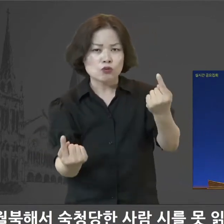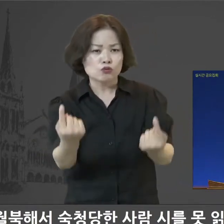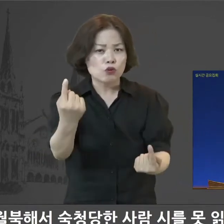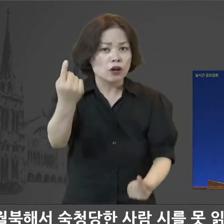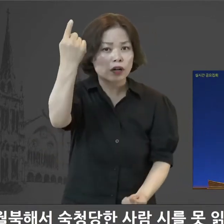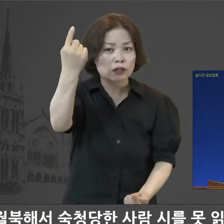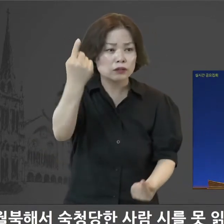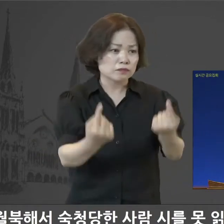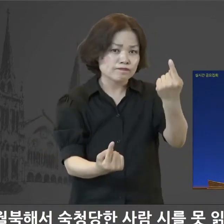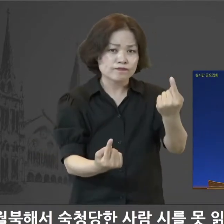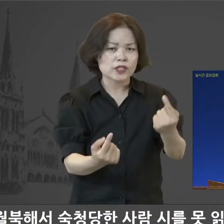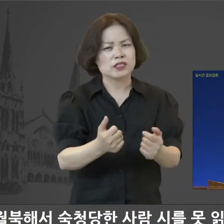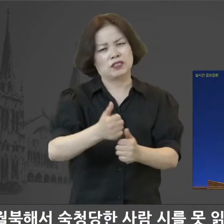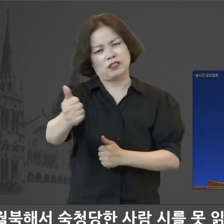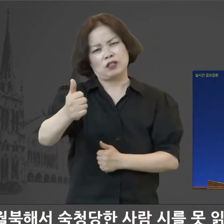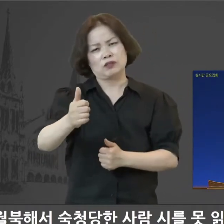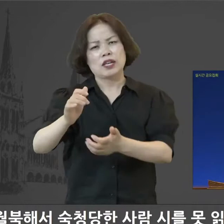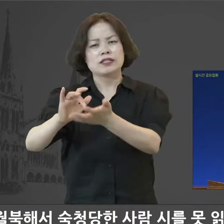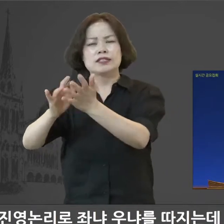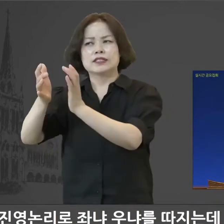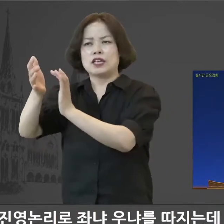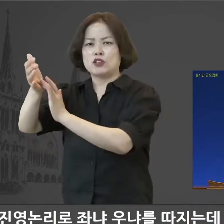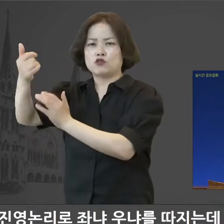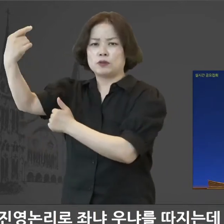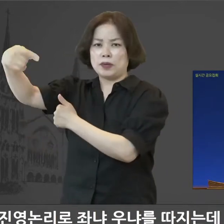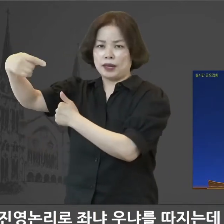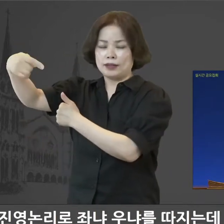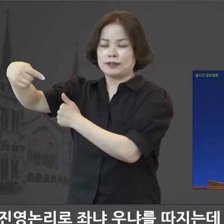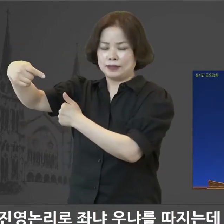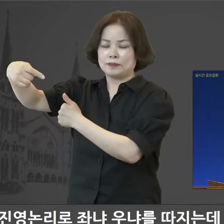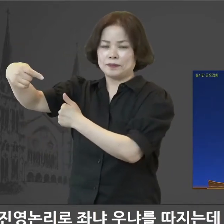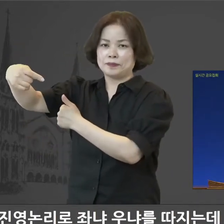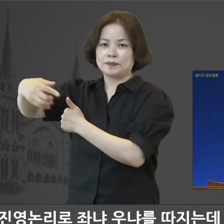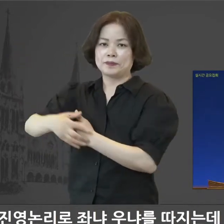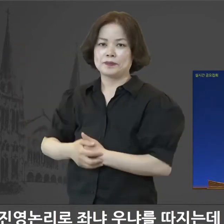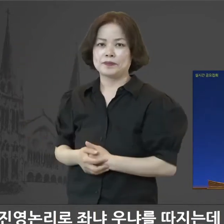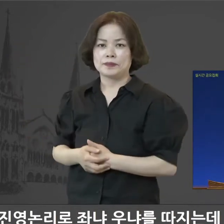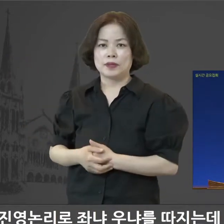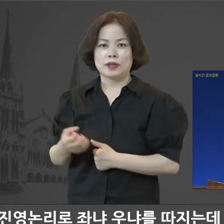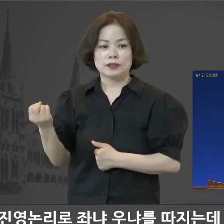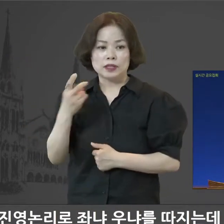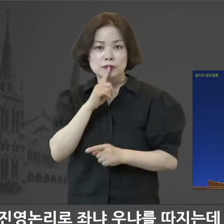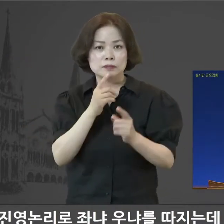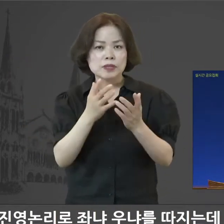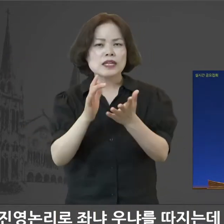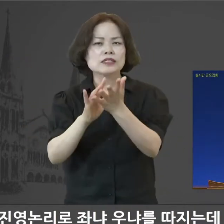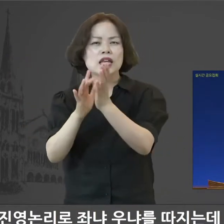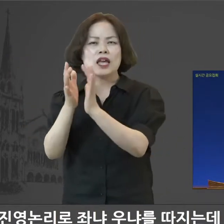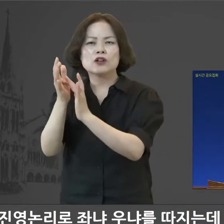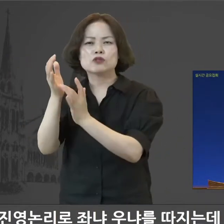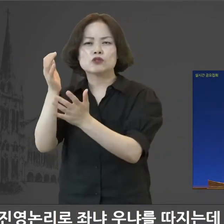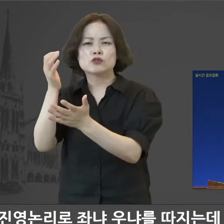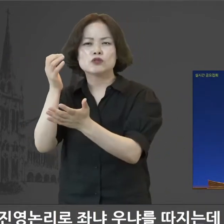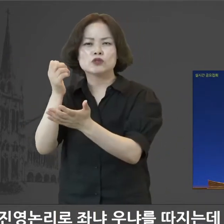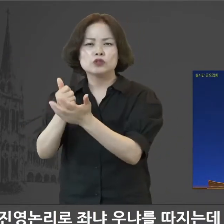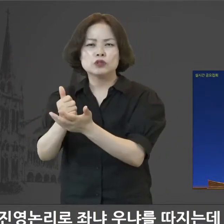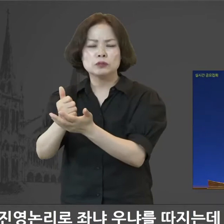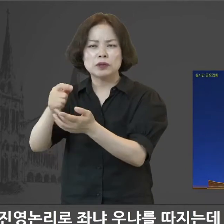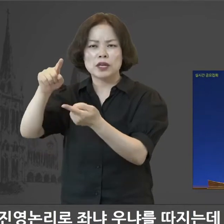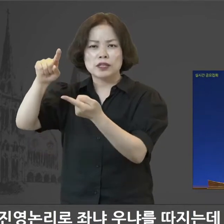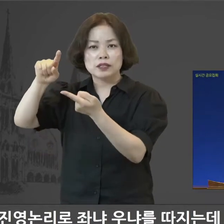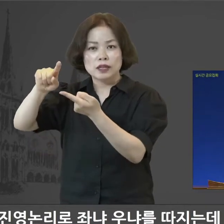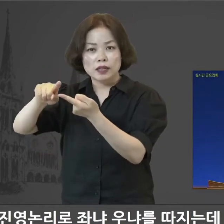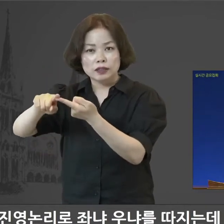관점에서 승리하는 것은 우리 예수님의 가르침. 그러니까 다시 말해서 예수님의 제자도를 우리가